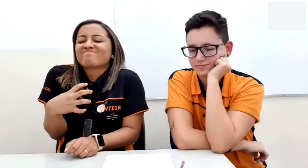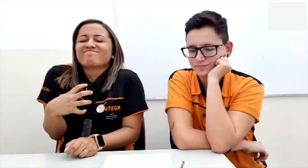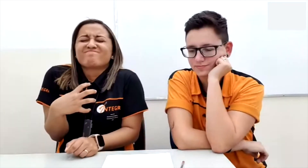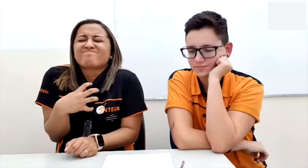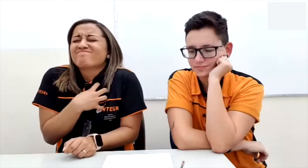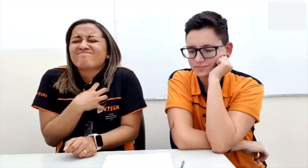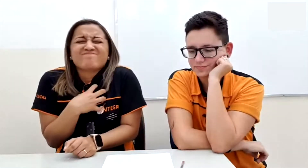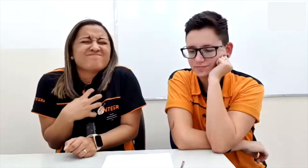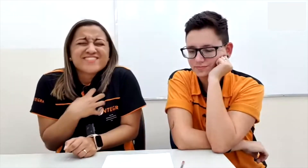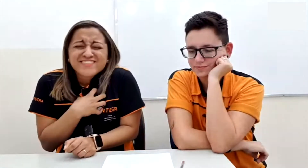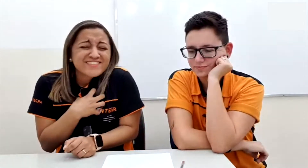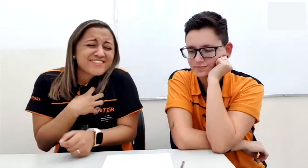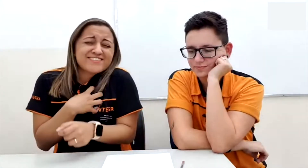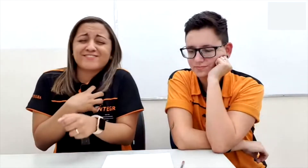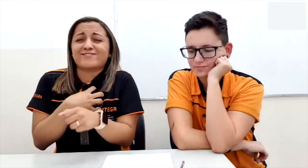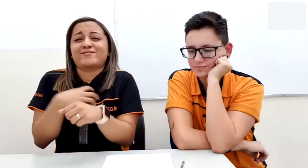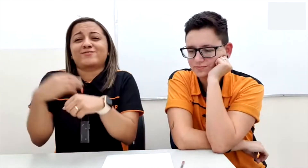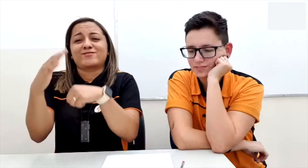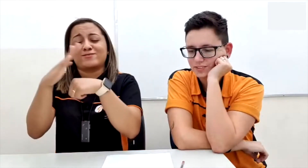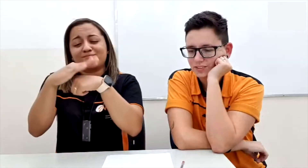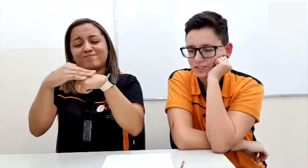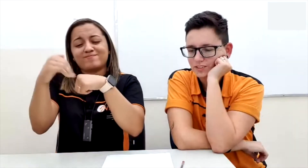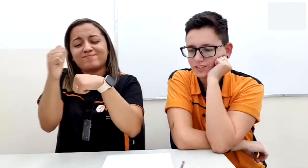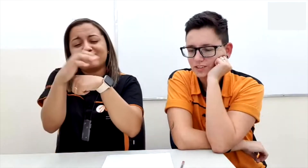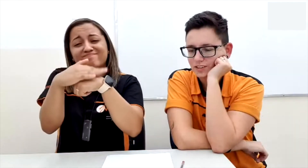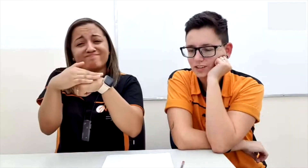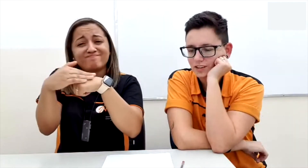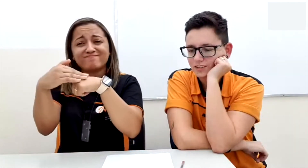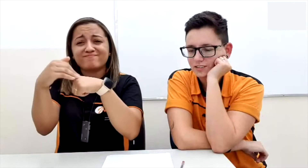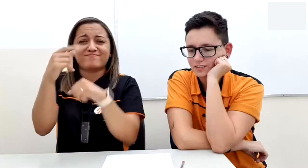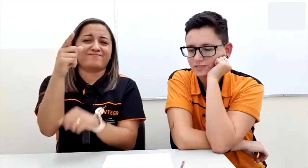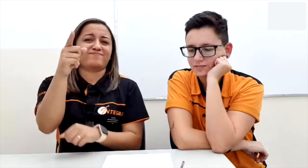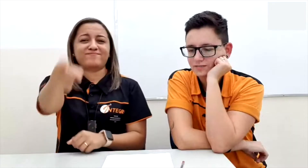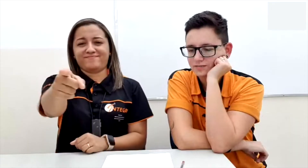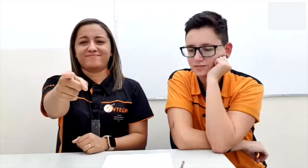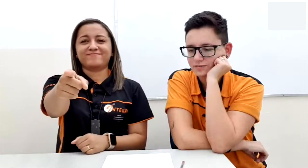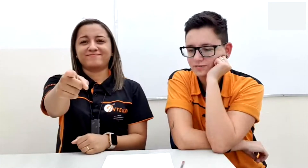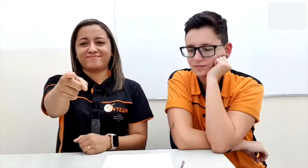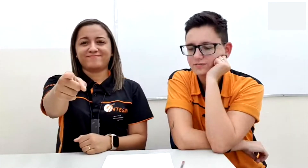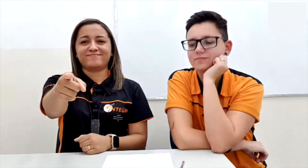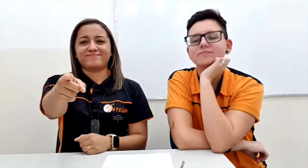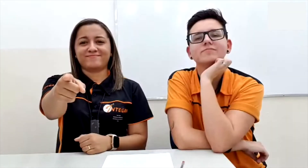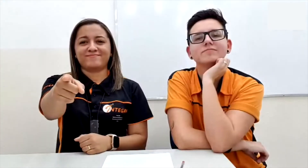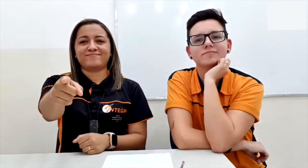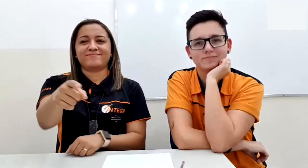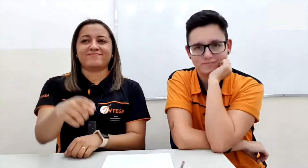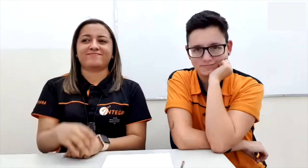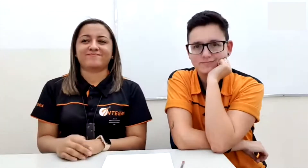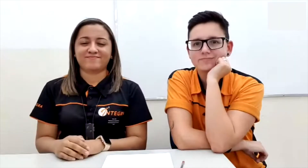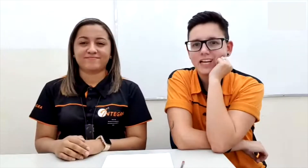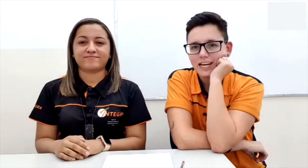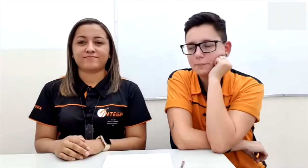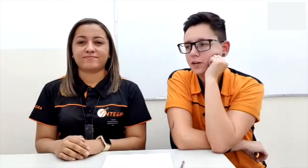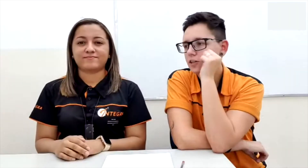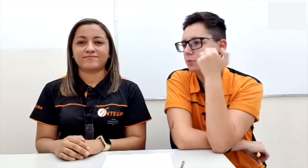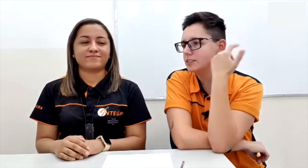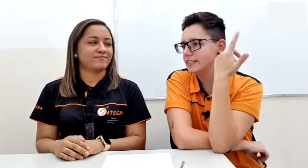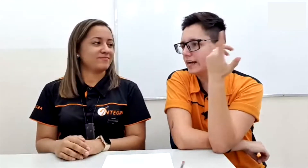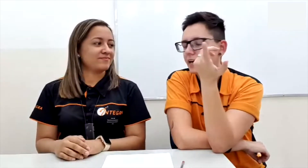Eu sinto um carinho enorme por você. Lembrando que pode ser carinho